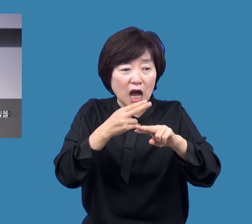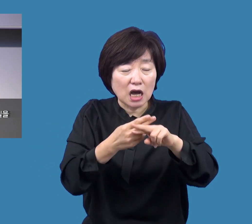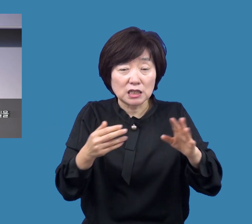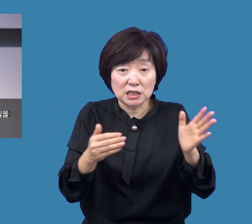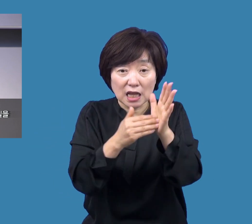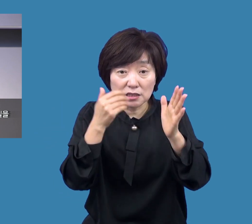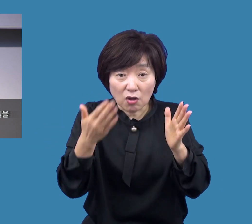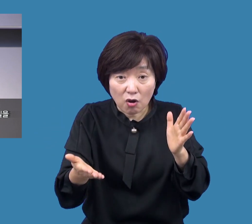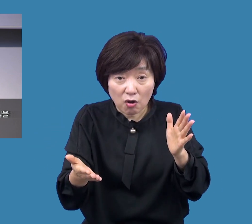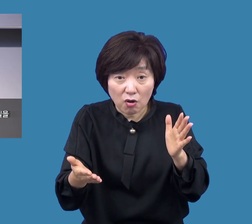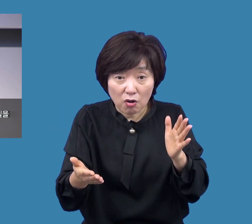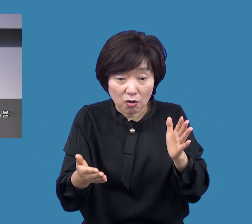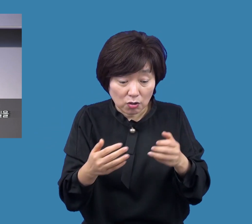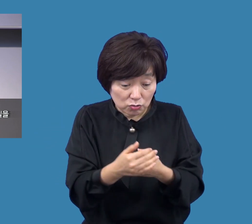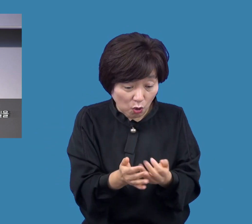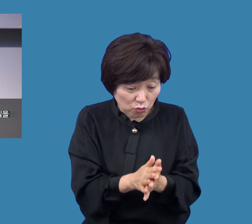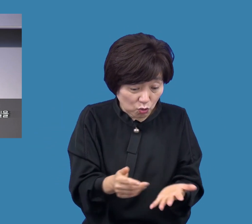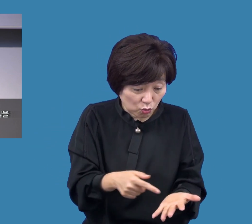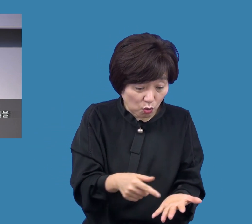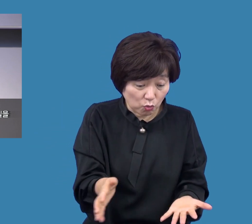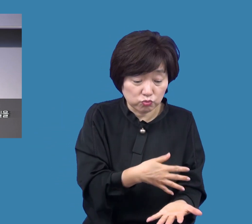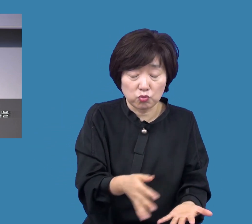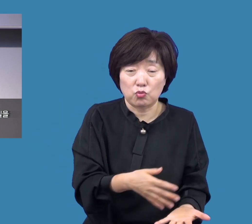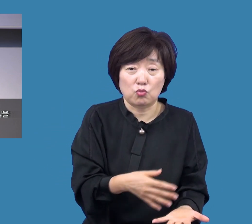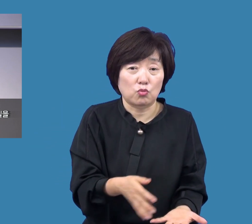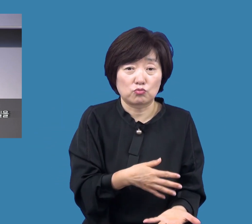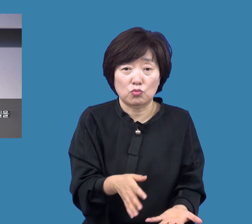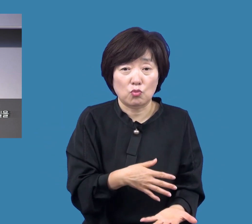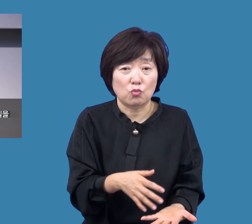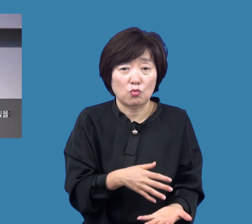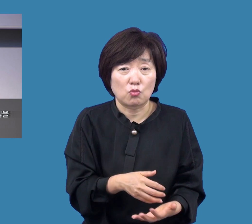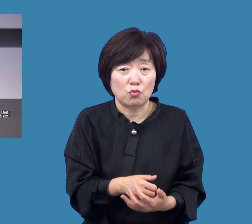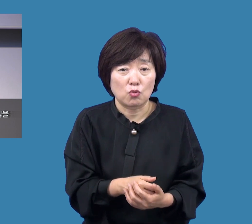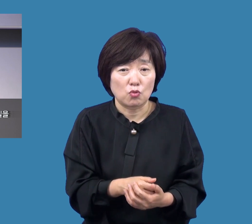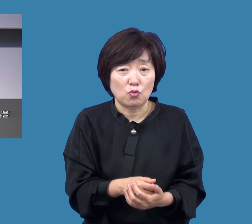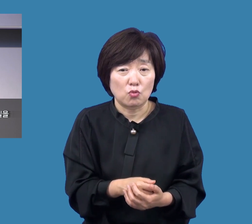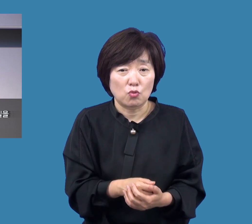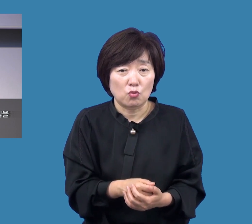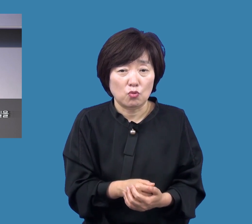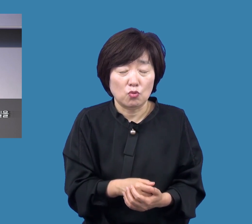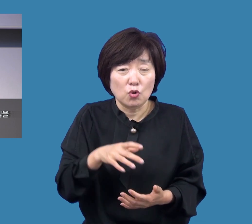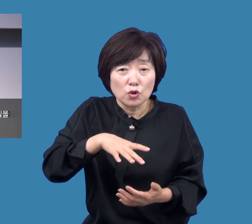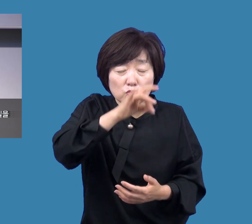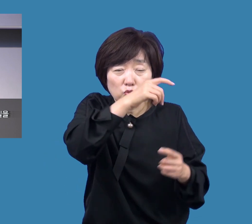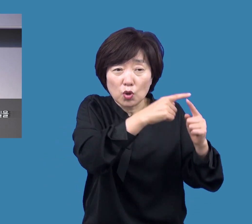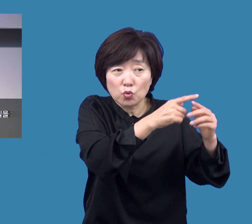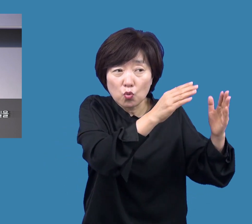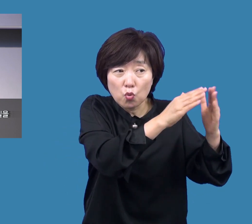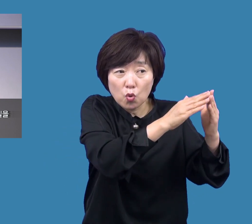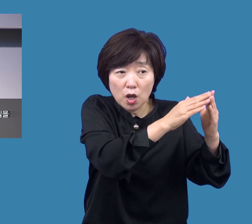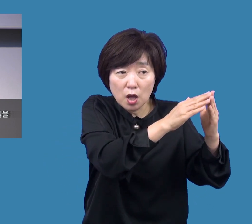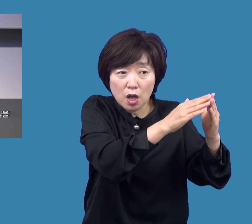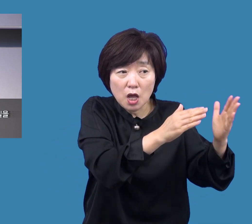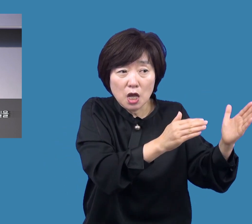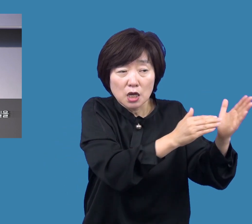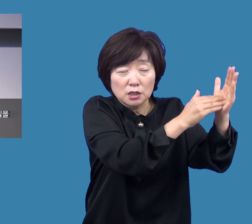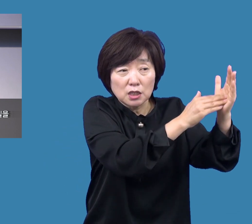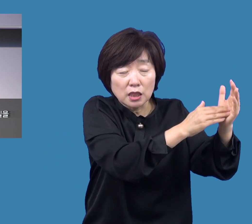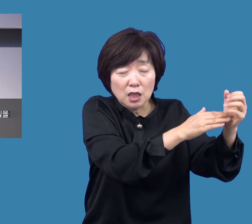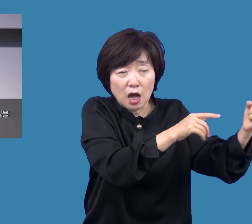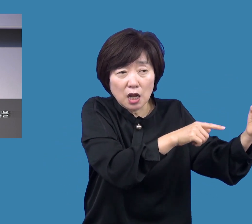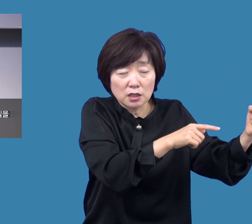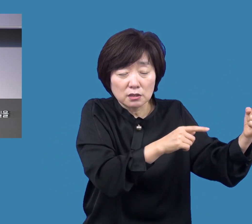나와? 한 구절이라도 갖고 와봐. 없어요. 그러면 초대교회 때 끝났다는 말도 없는